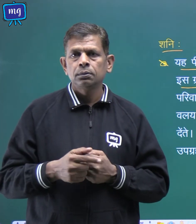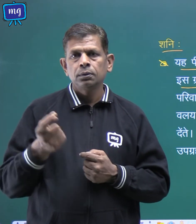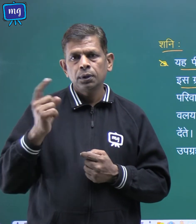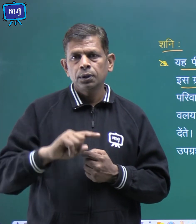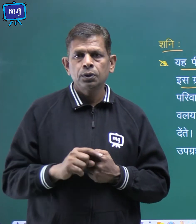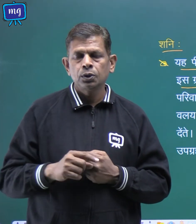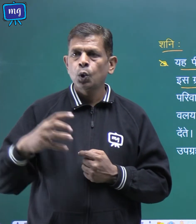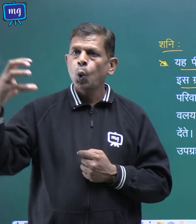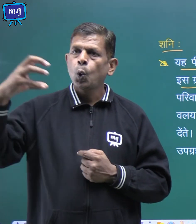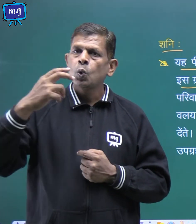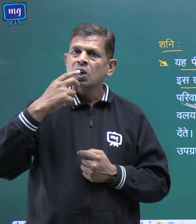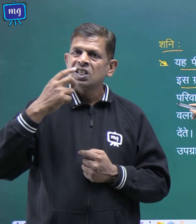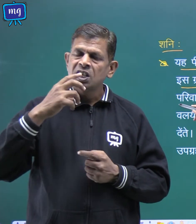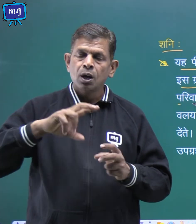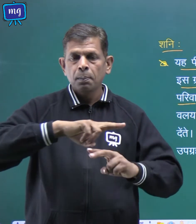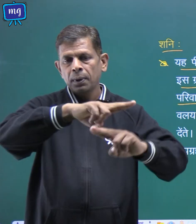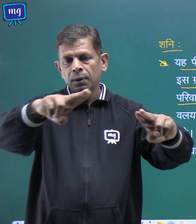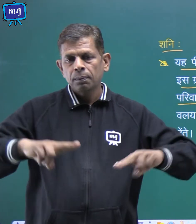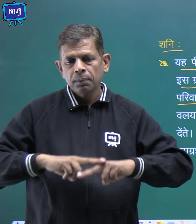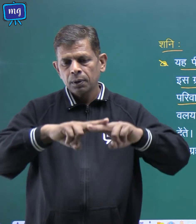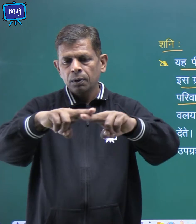इसे सौर परिवार में